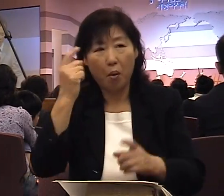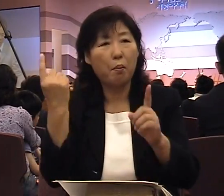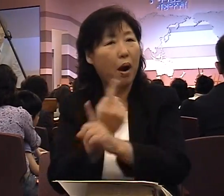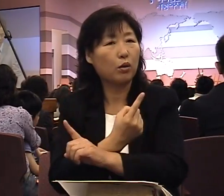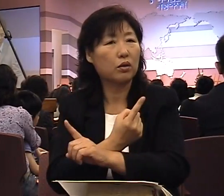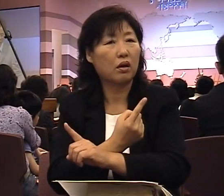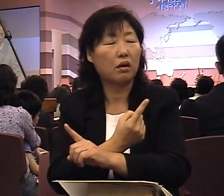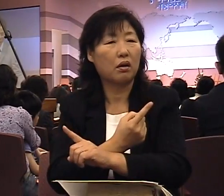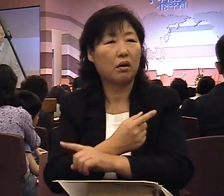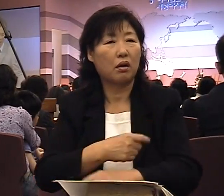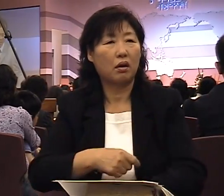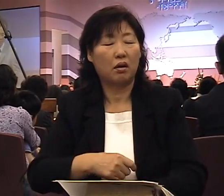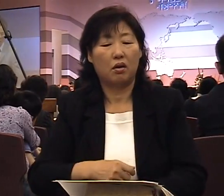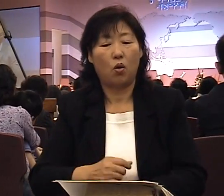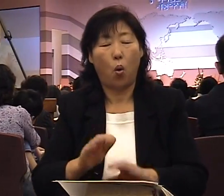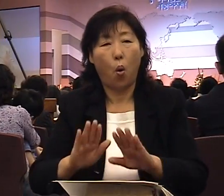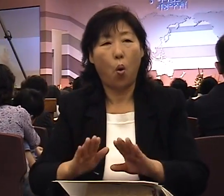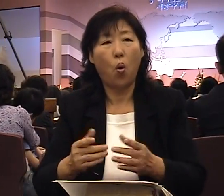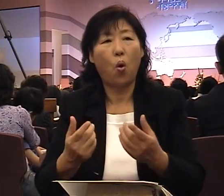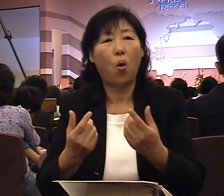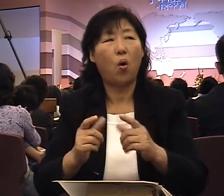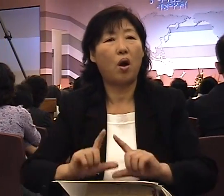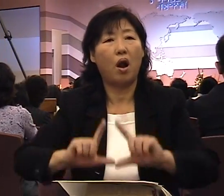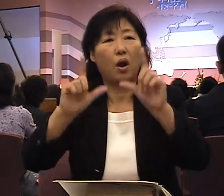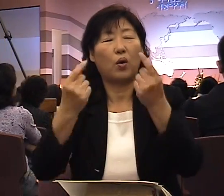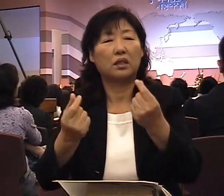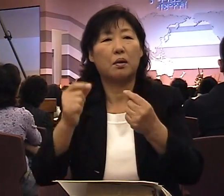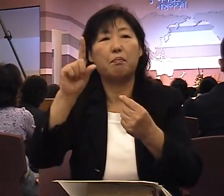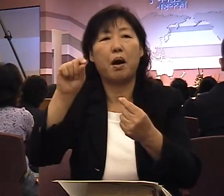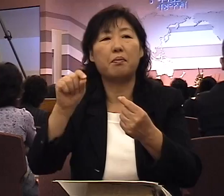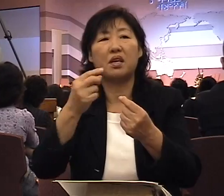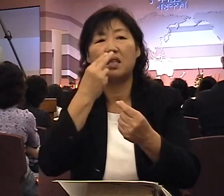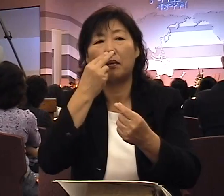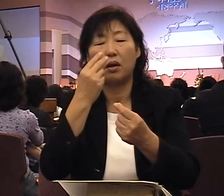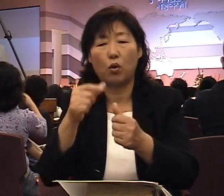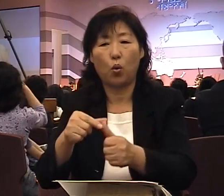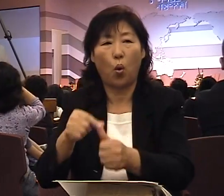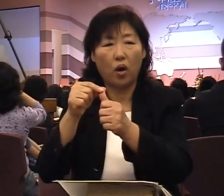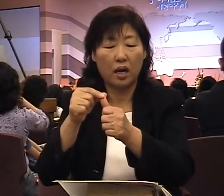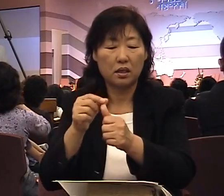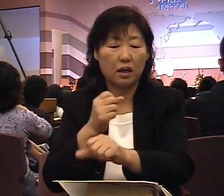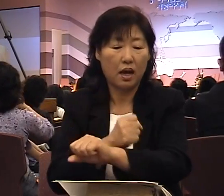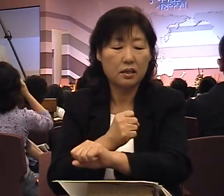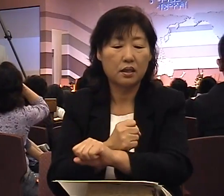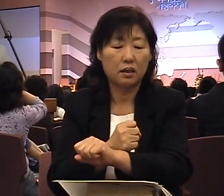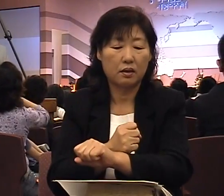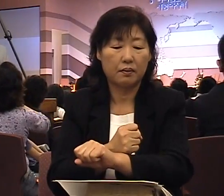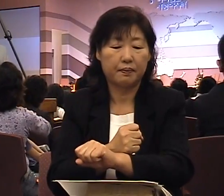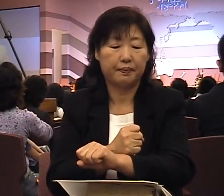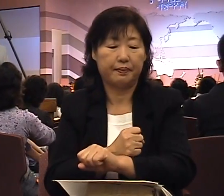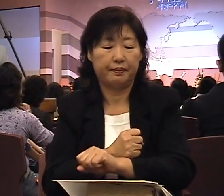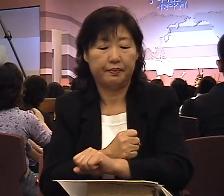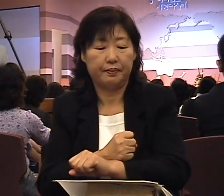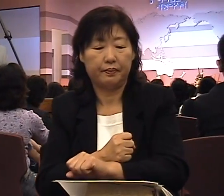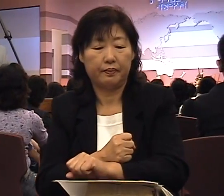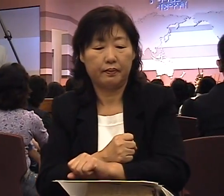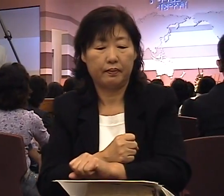선이 뭡니까? 오늘과 같이 만민의 생명을 구원하게 하시려는.